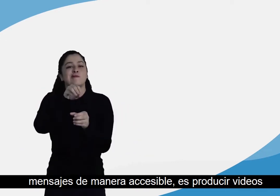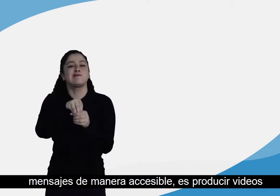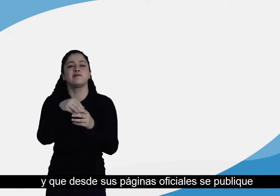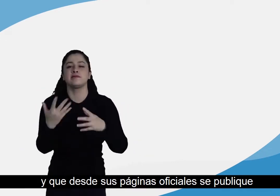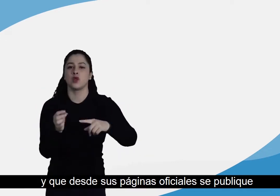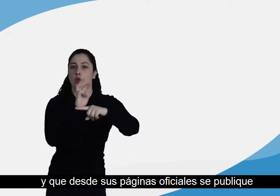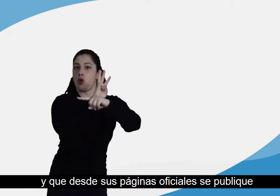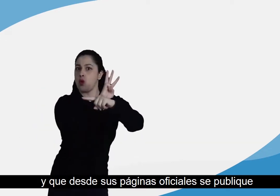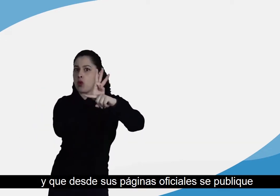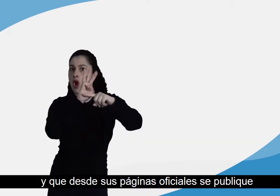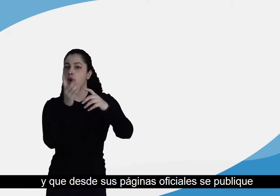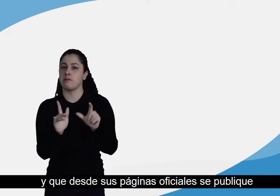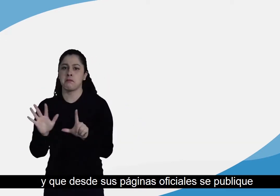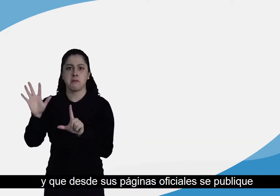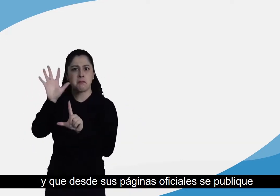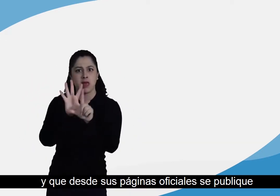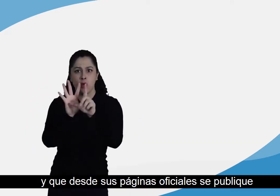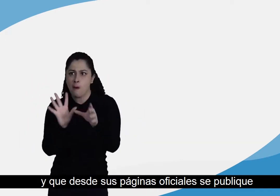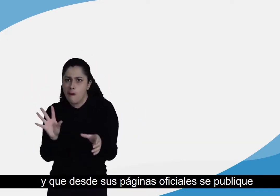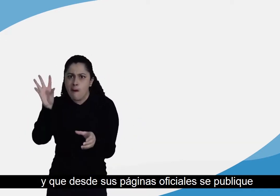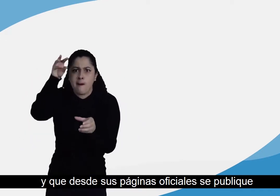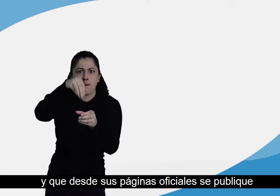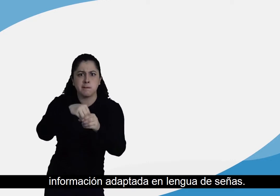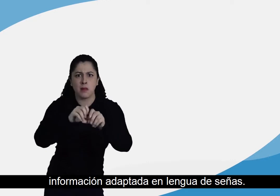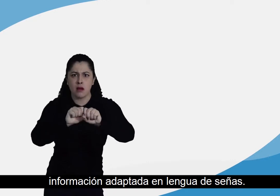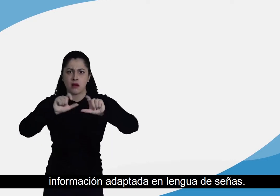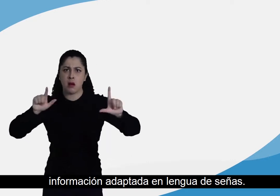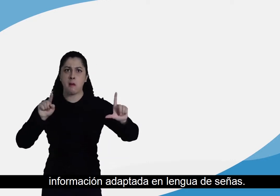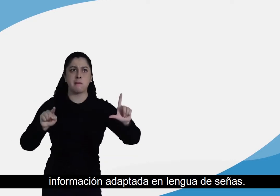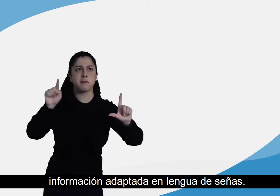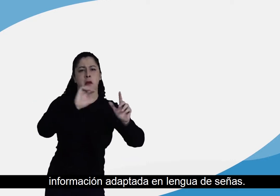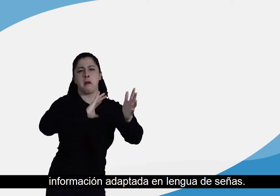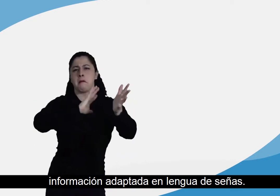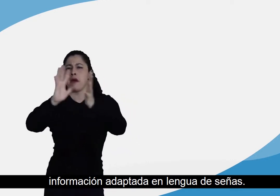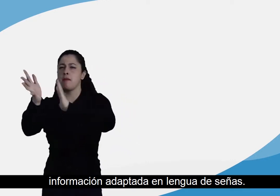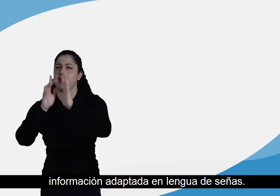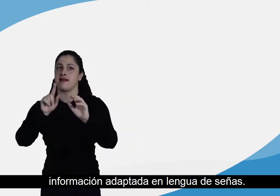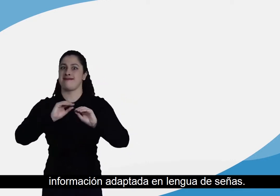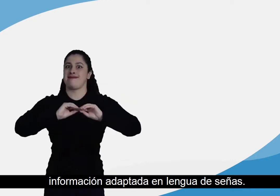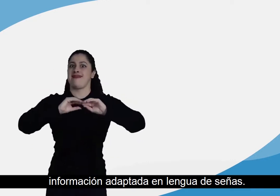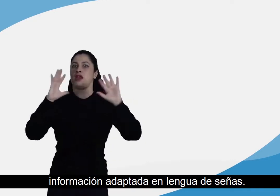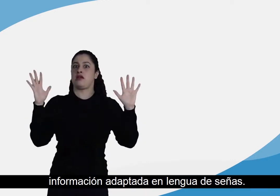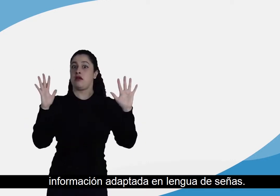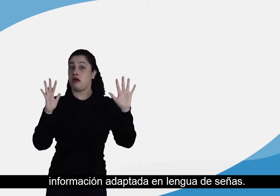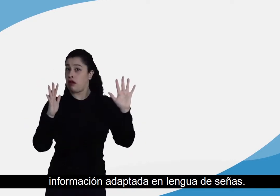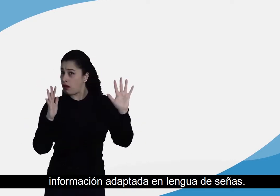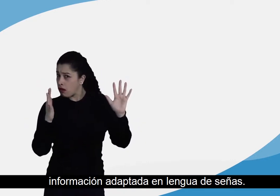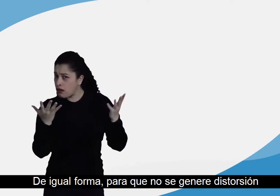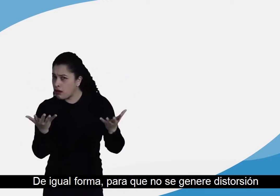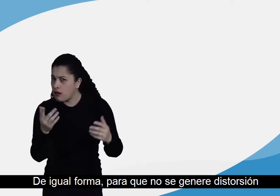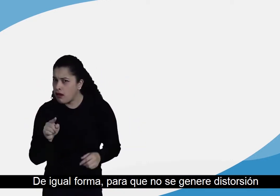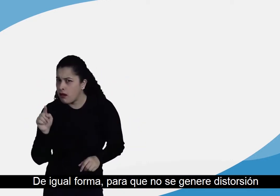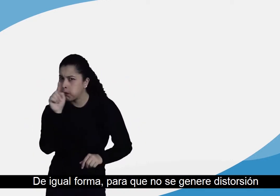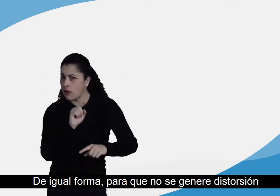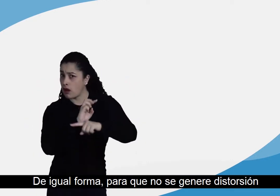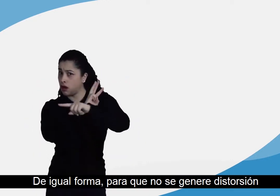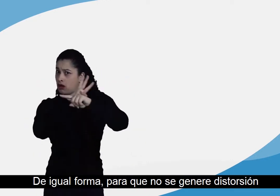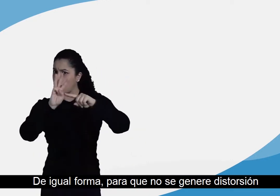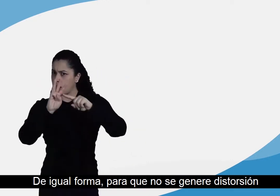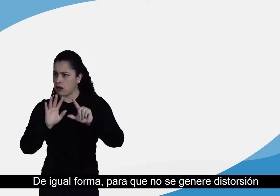producir videos y que desde sus páginas oficiales publiquen información adaptada en lengua de señas. De igual forma, para que no se genere